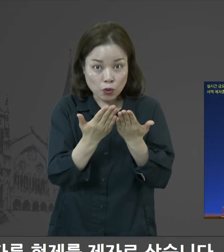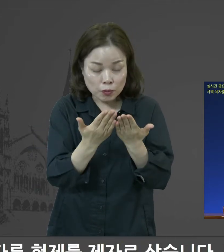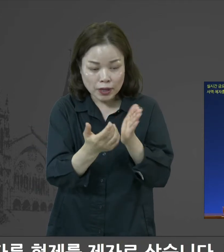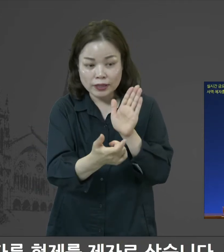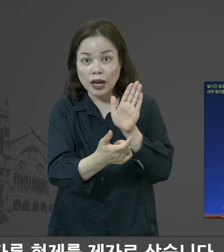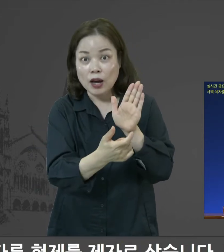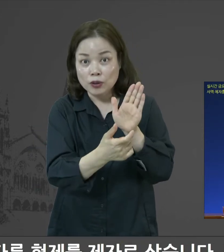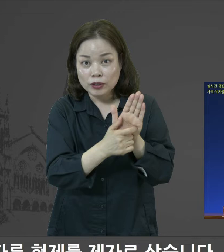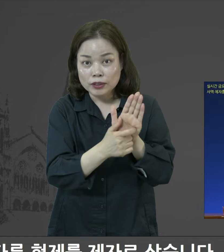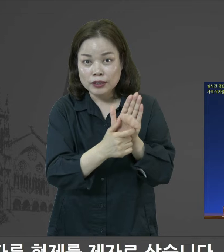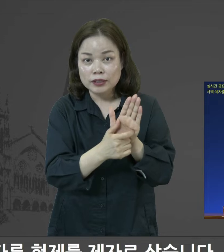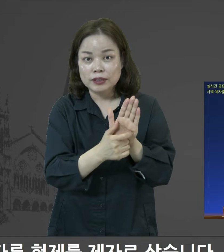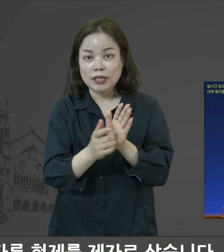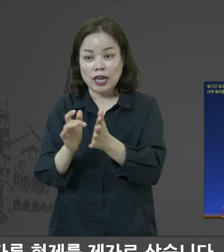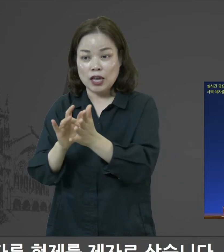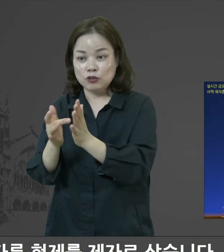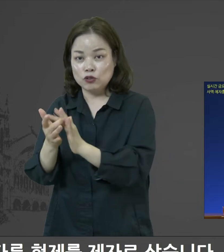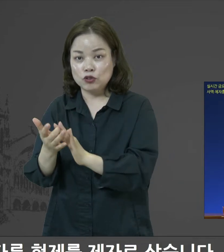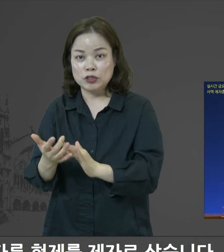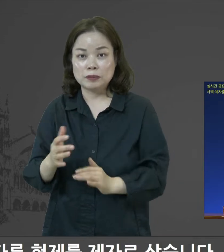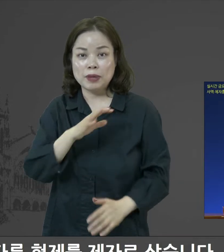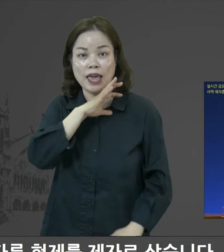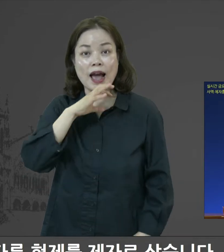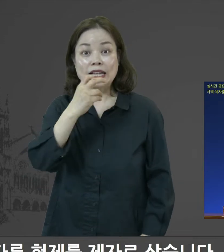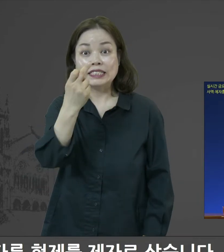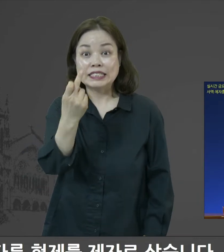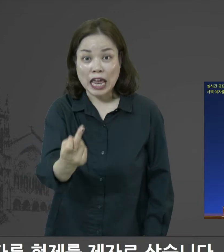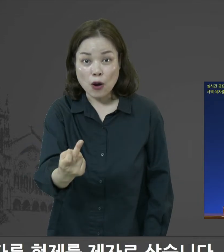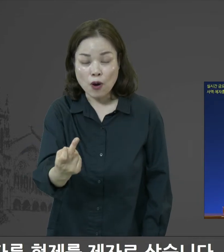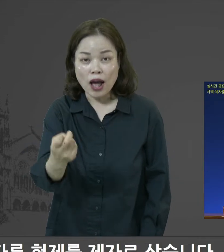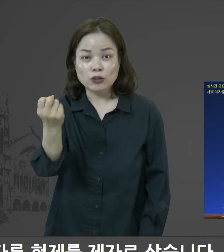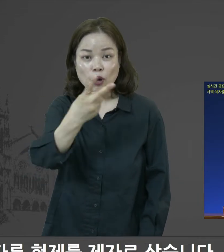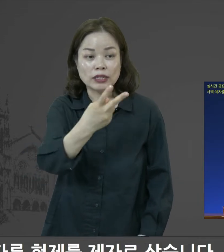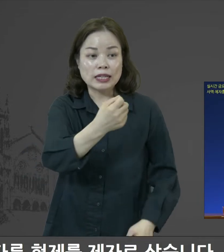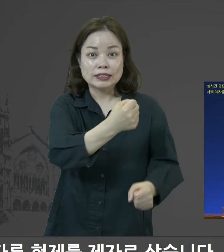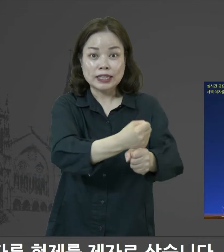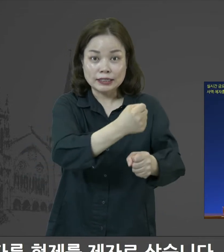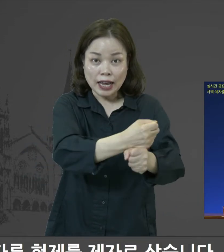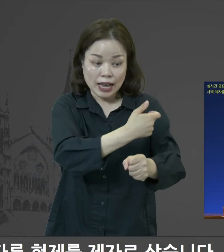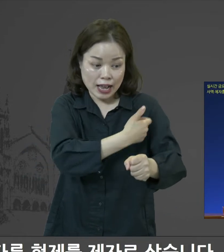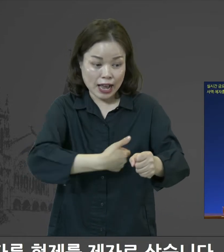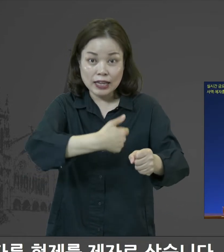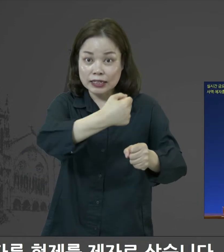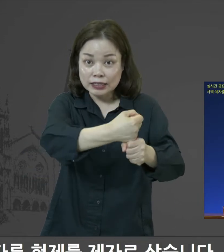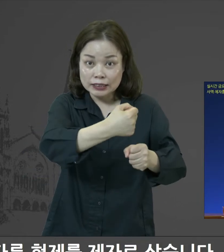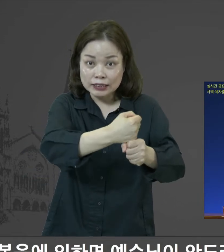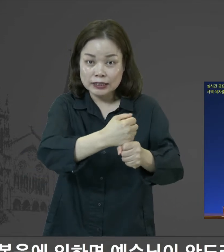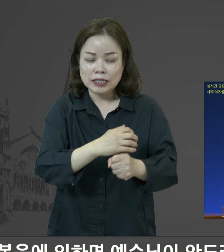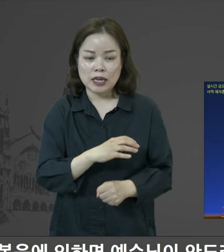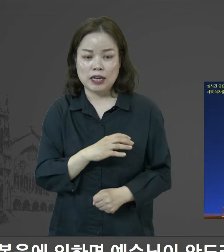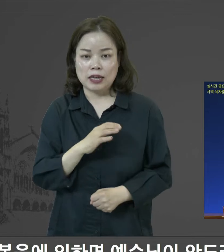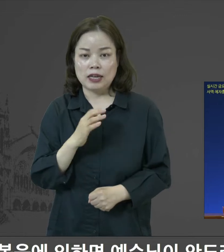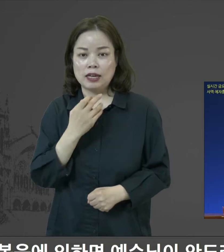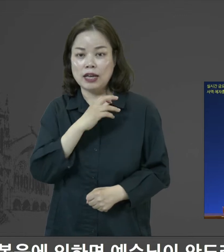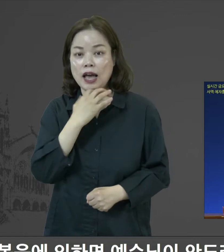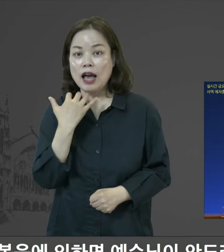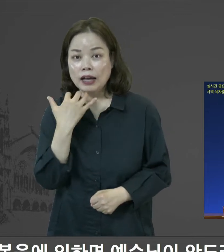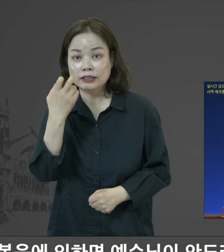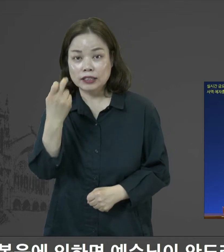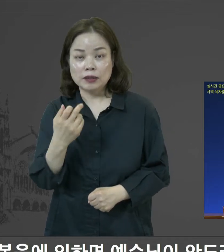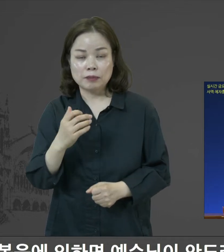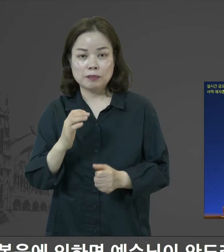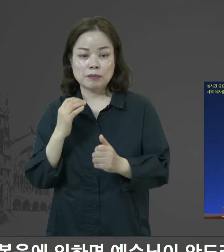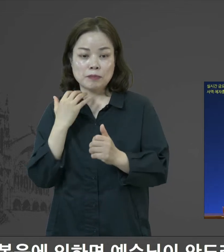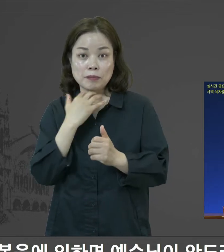예수님이 안드레와 또 한 사람을 제자로 삼고, 안드레가 베드로에게 이 예수님을